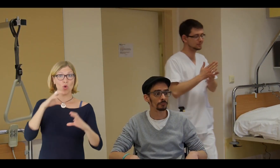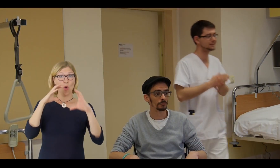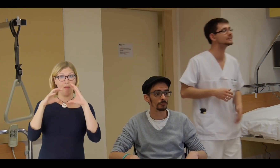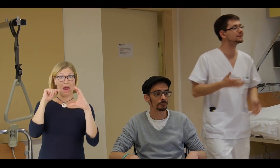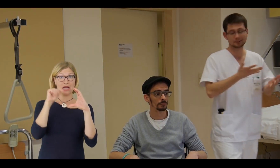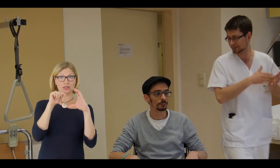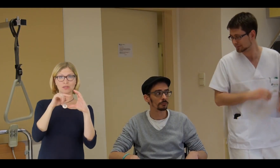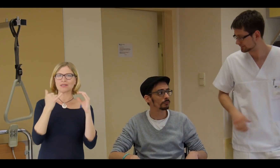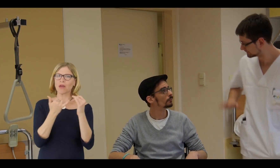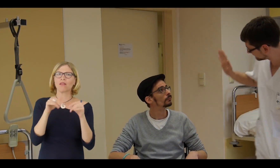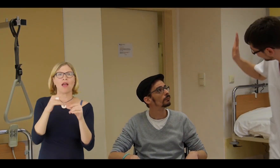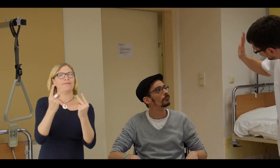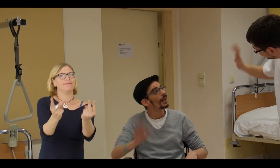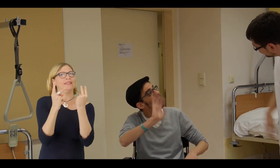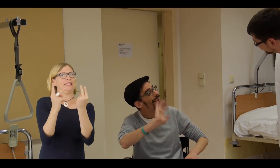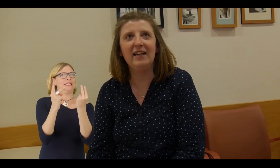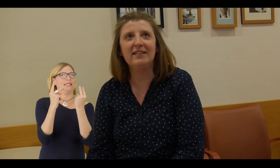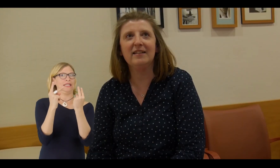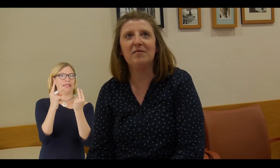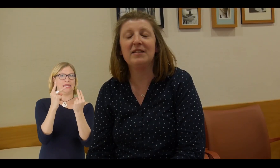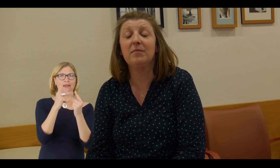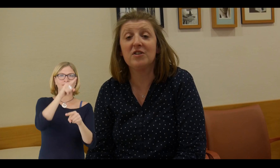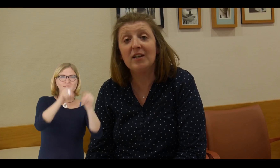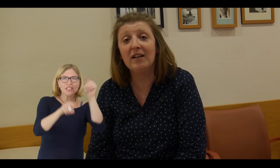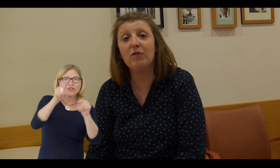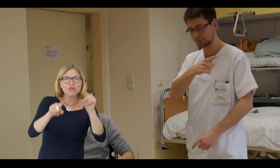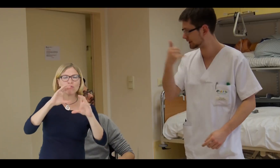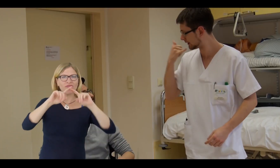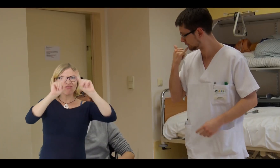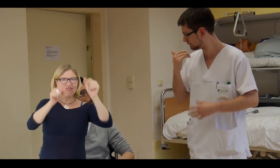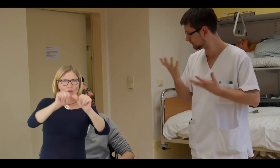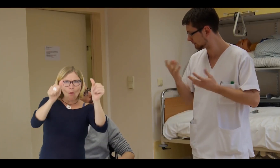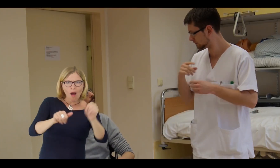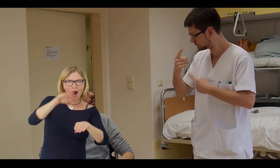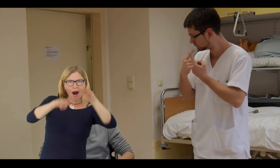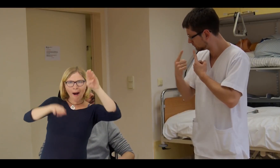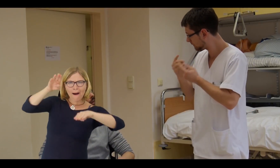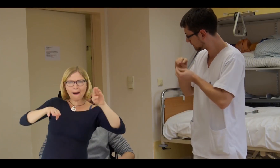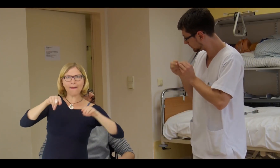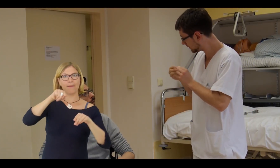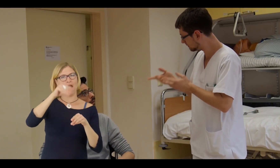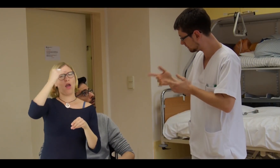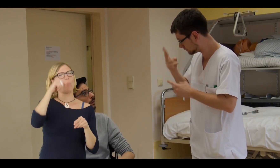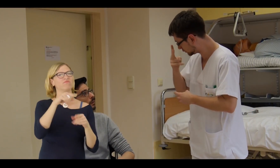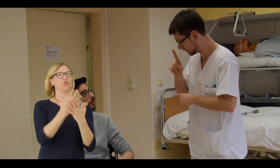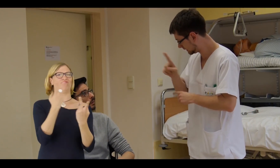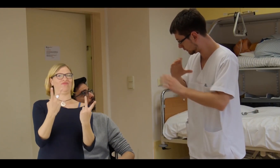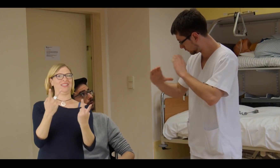Kommunikation ist natürlich immer etwas ganz was Wichtiges. Es gibt verschiedene Formen der Kommunikation und ich glaube, das Wichtige ist, dass man einen Weg findet,